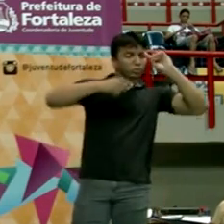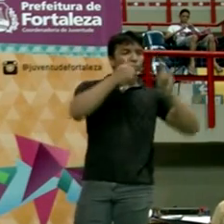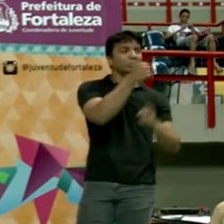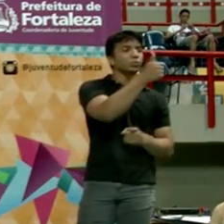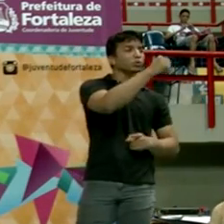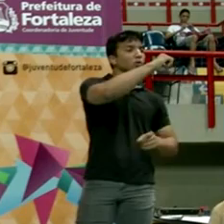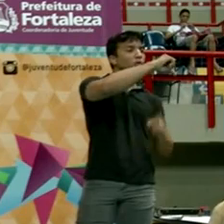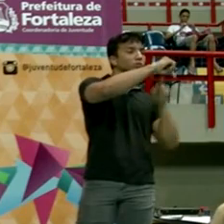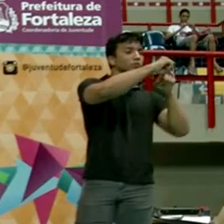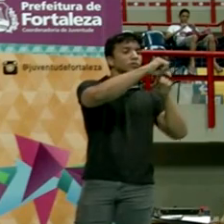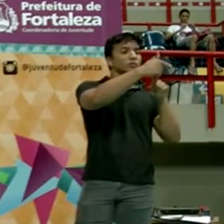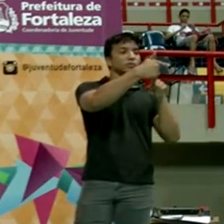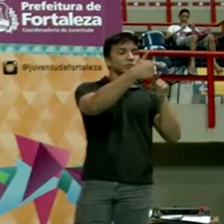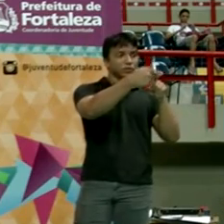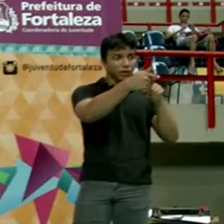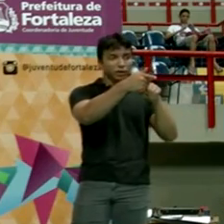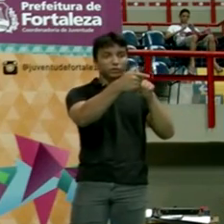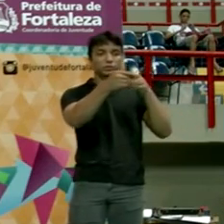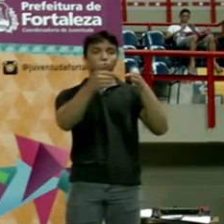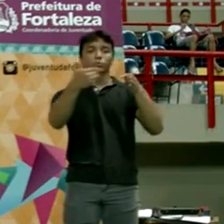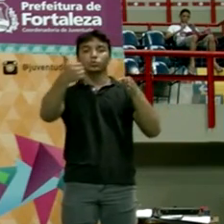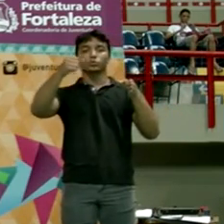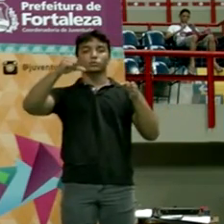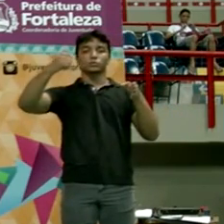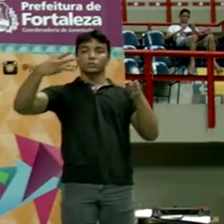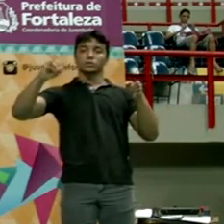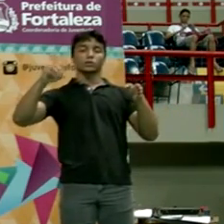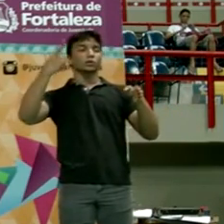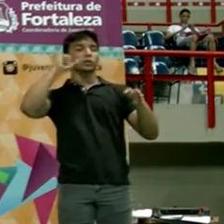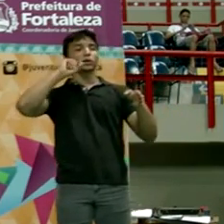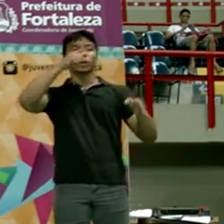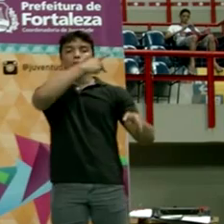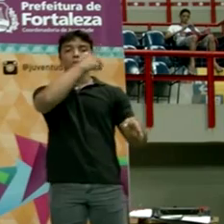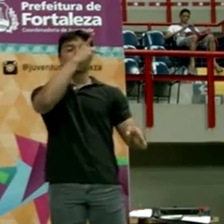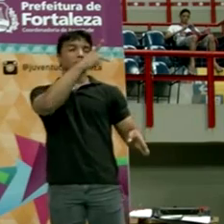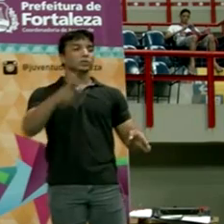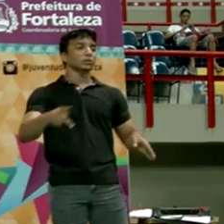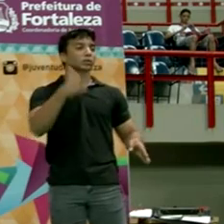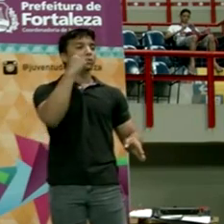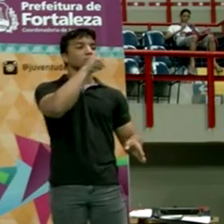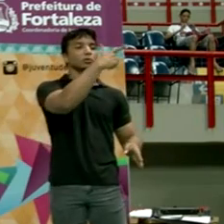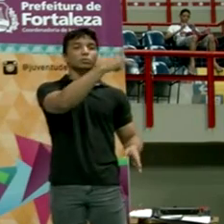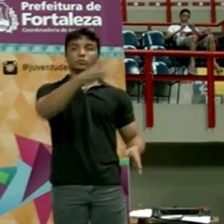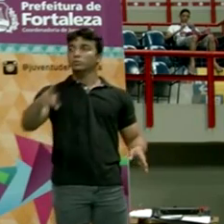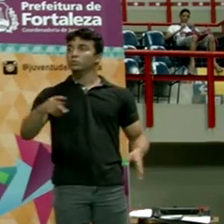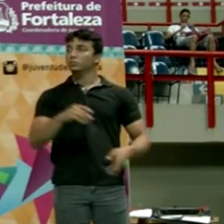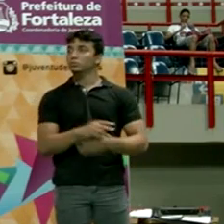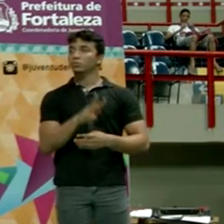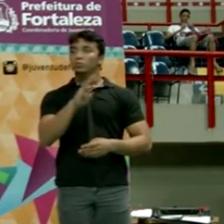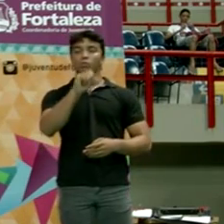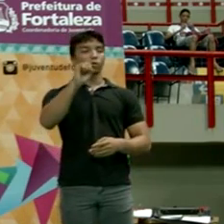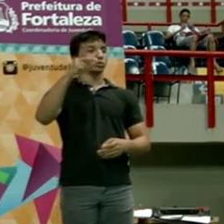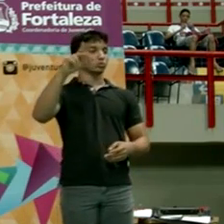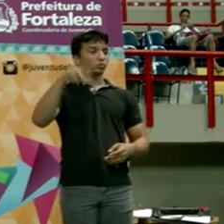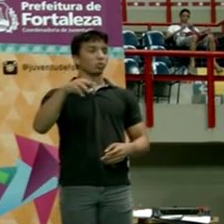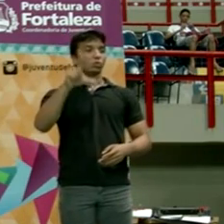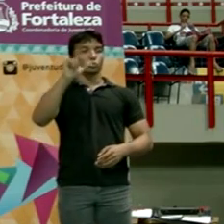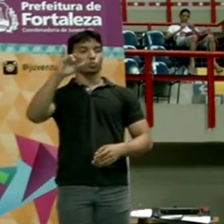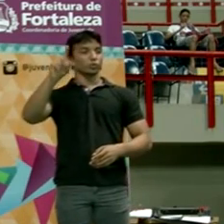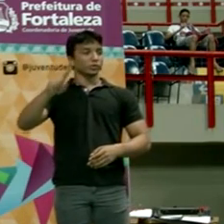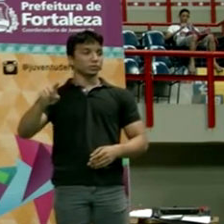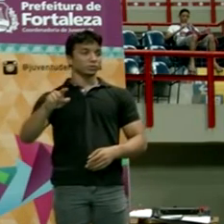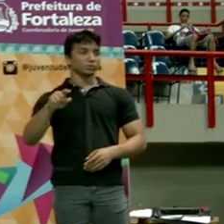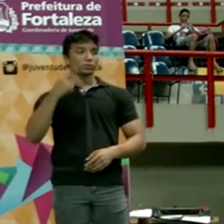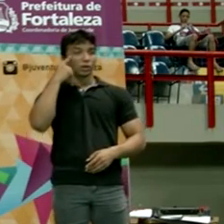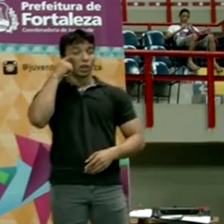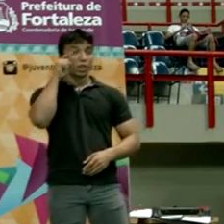entre 1927 a 1930? Quem era o presidente do Brasil? Washington